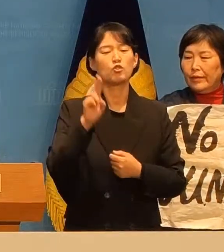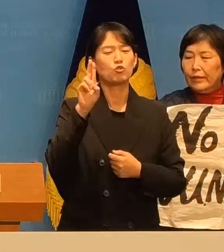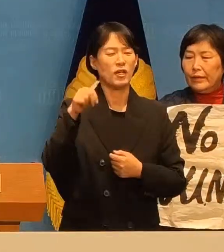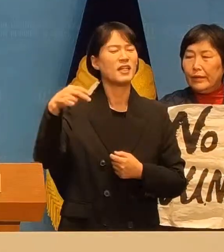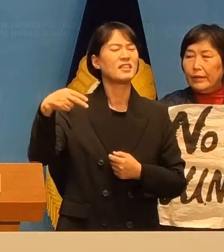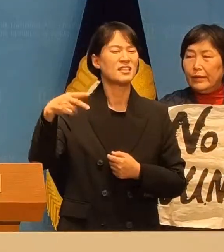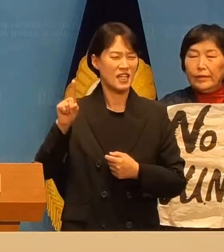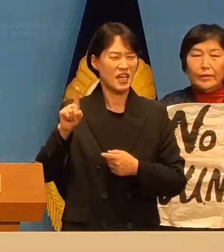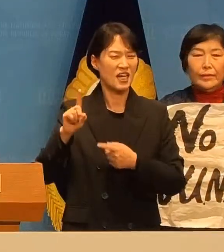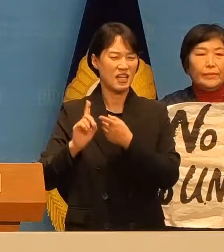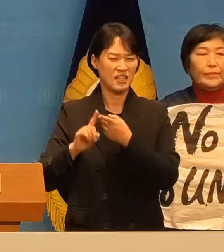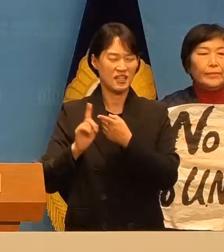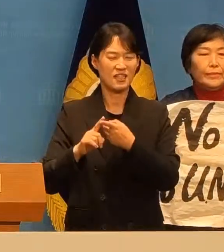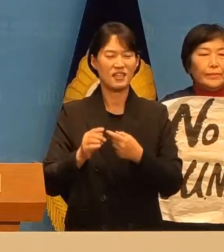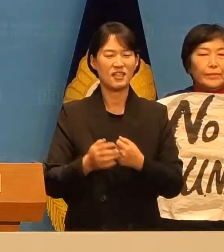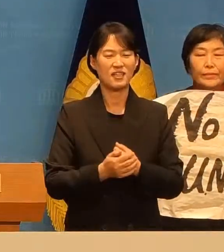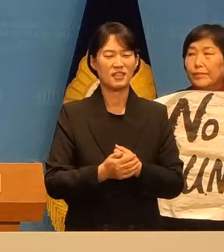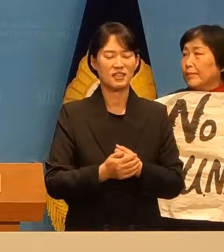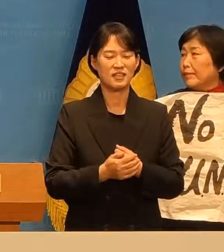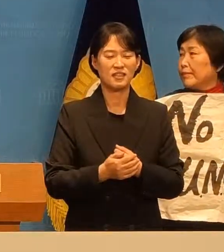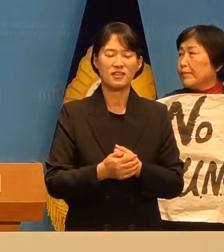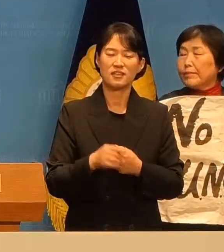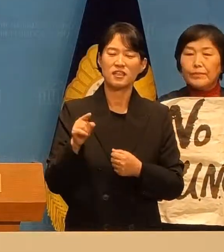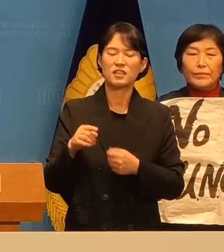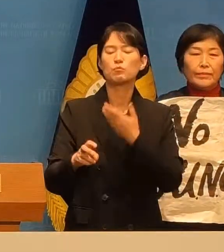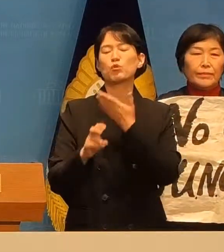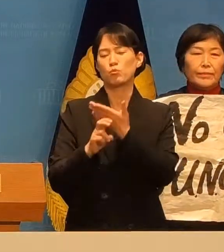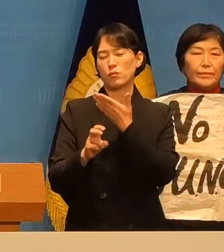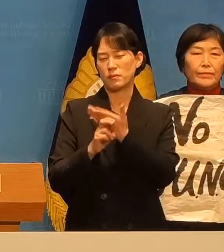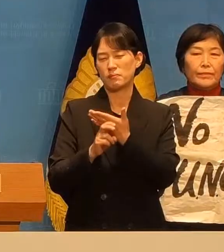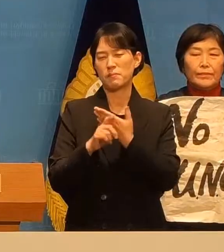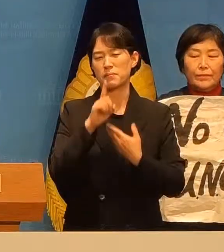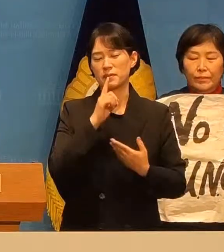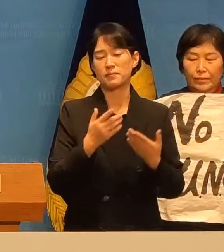유엔사의 현재 행태가 불법임을 말씀드리겠습니다.